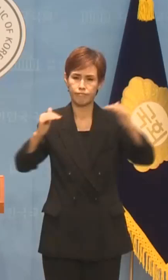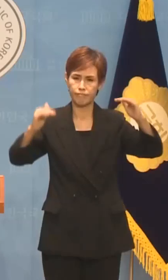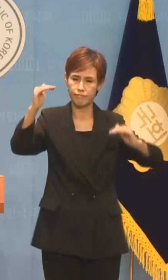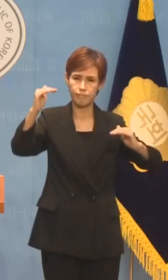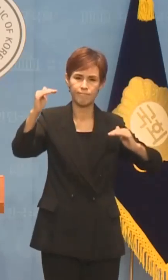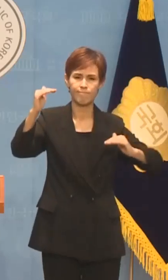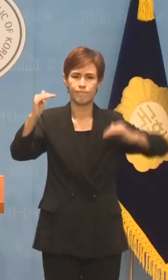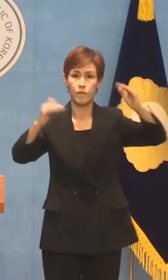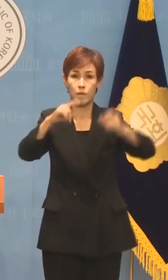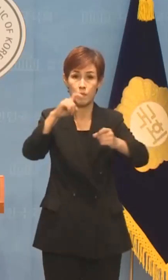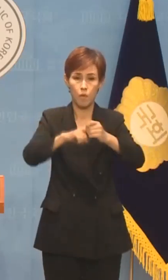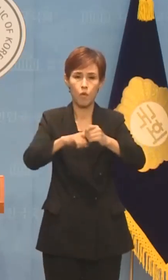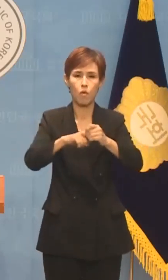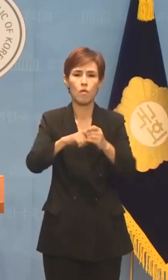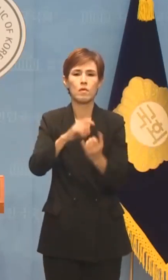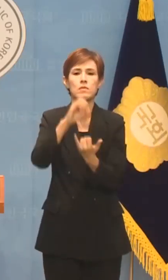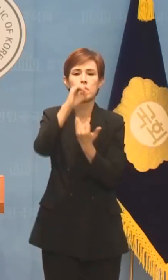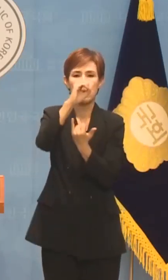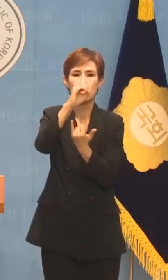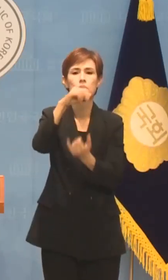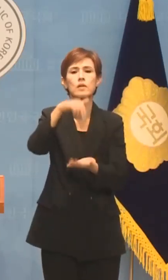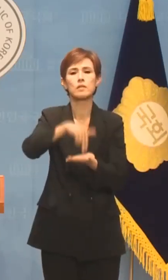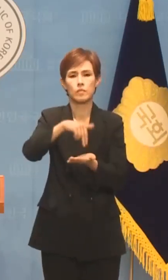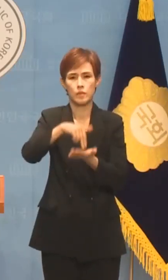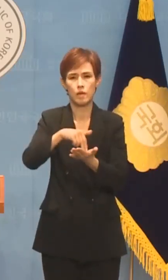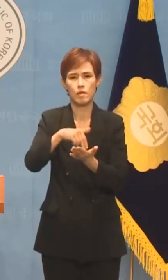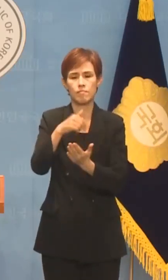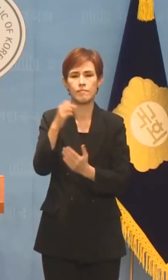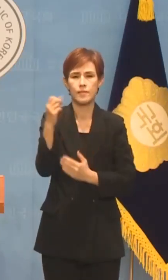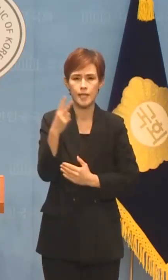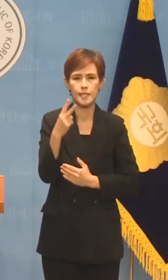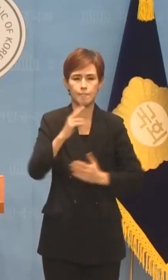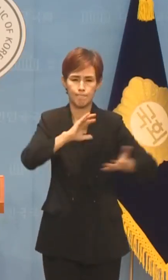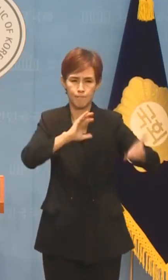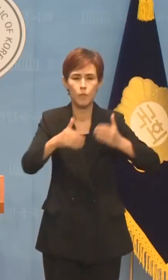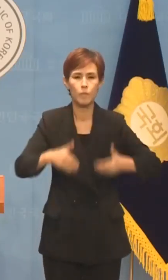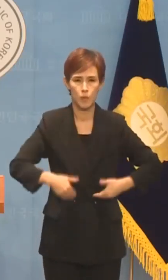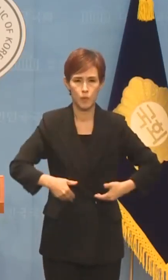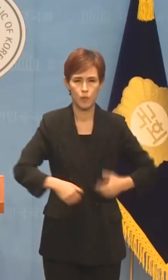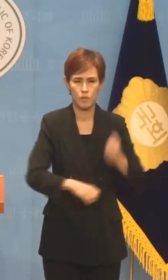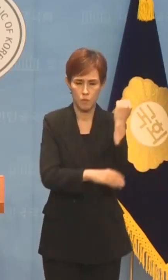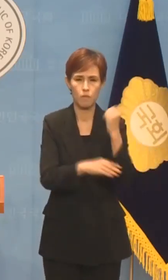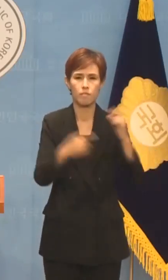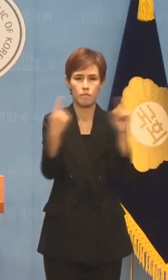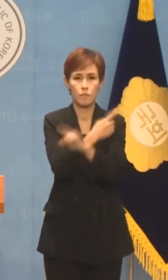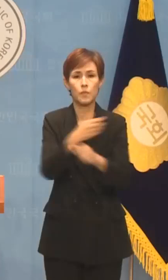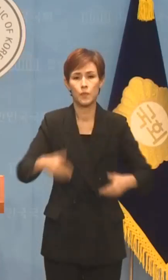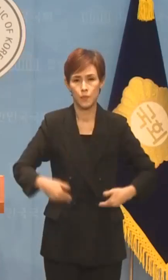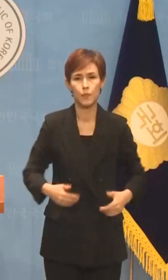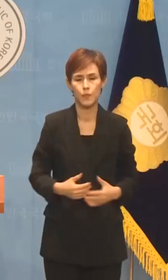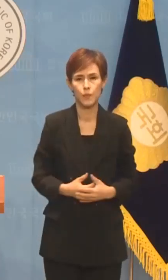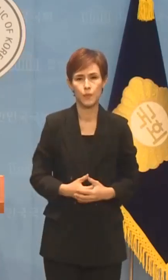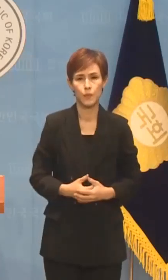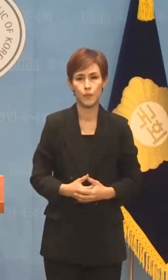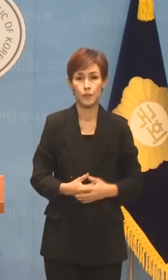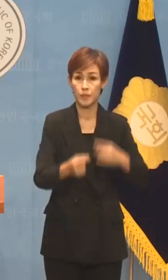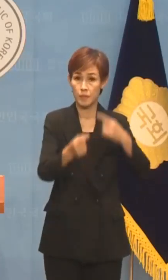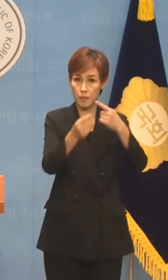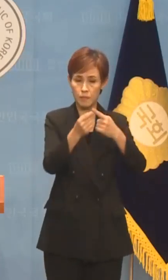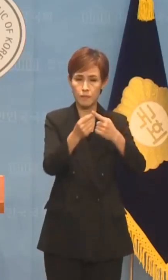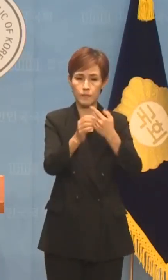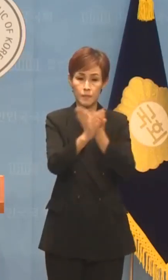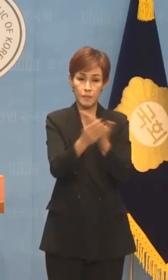위해서 젠더 관점으로 논의를 본격화하고 근본적으로 개혁해야 합니다. 첫째,